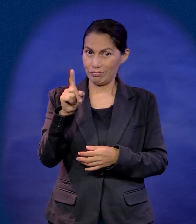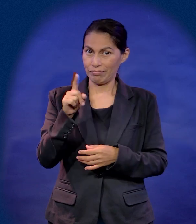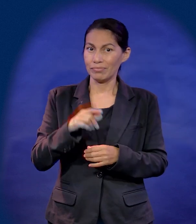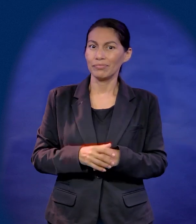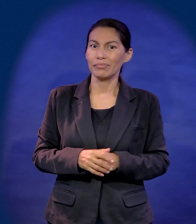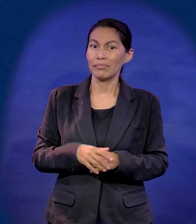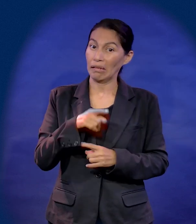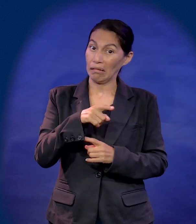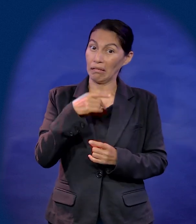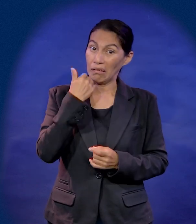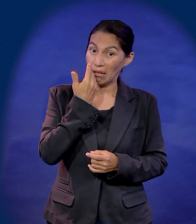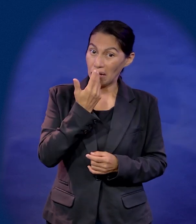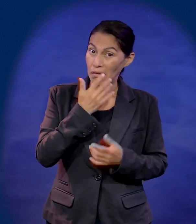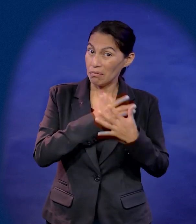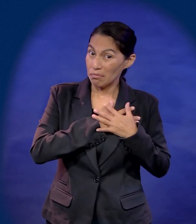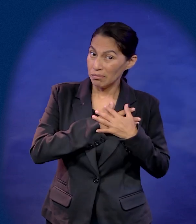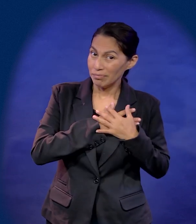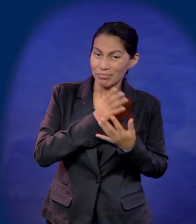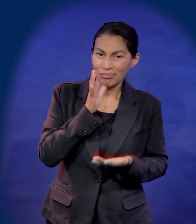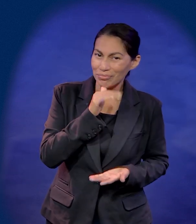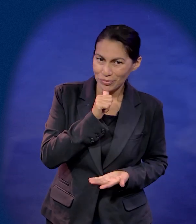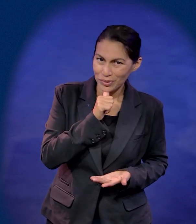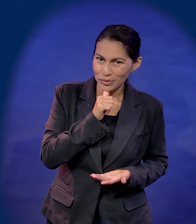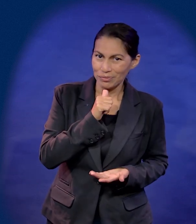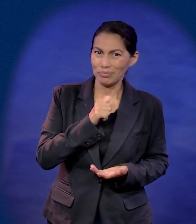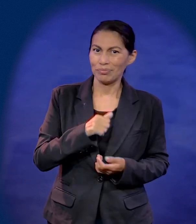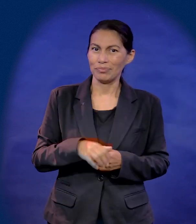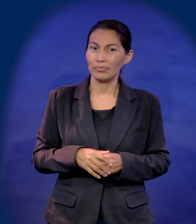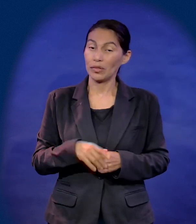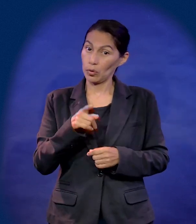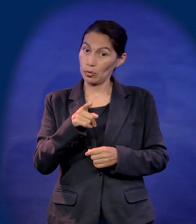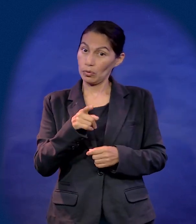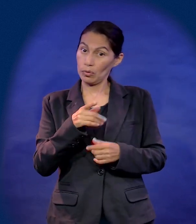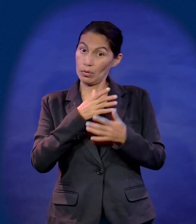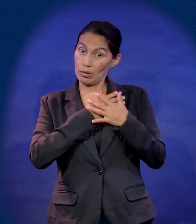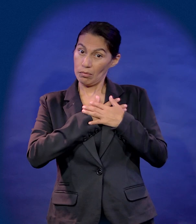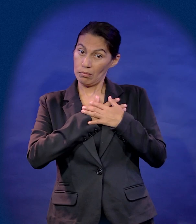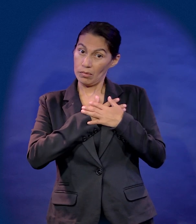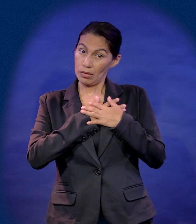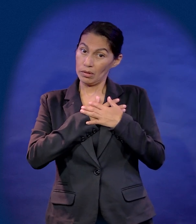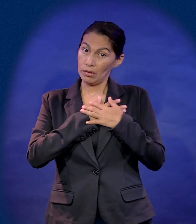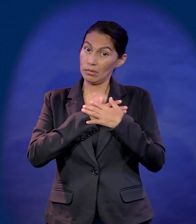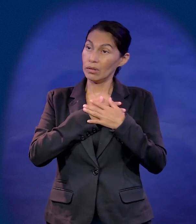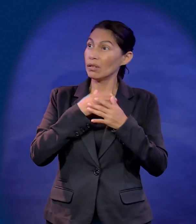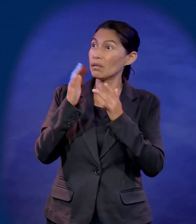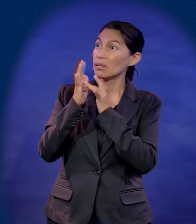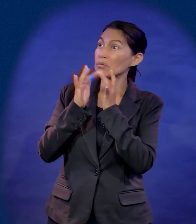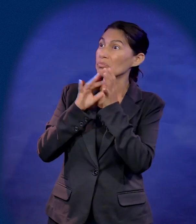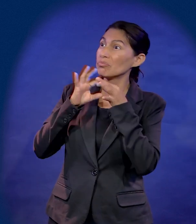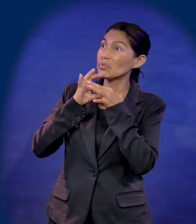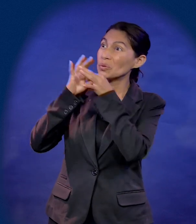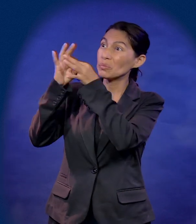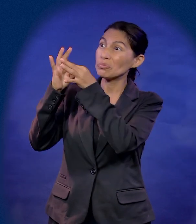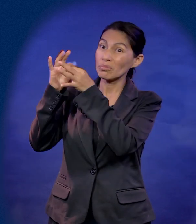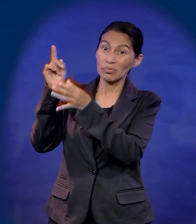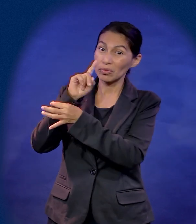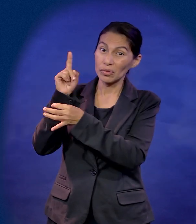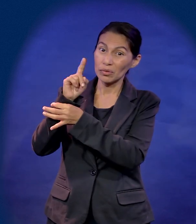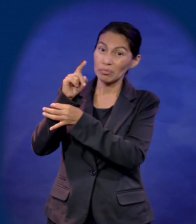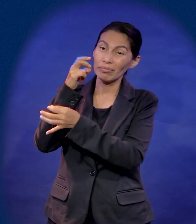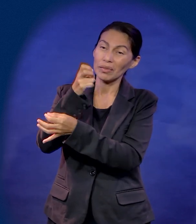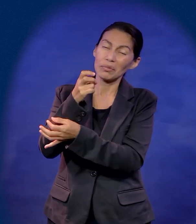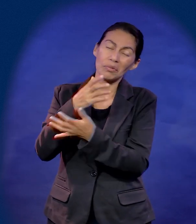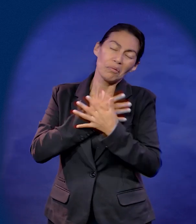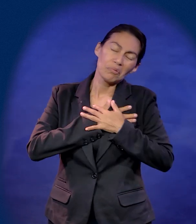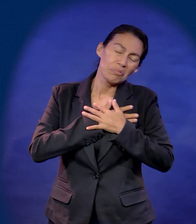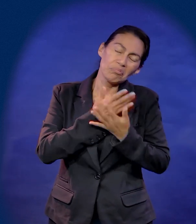por ti, pero amarte no. Aunque quiera. Y usted no puede amar aunque quiera si no conoce